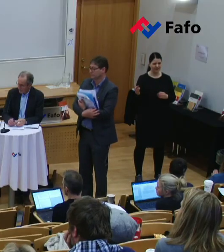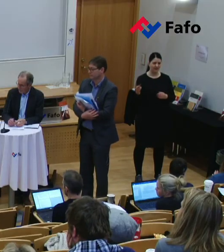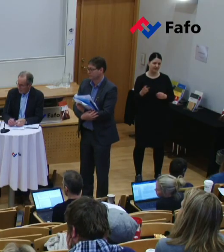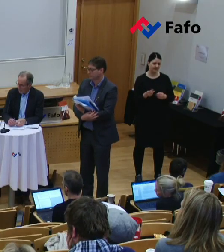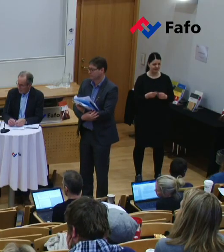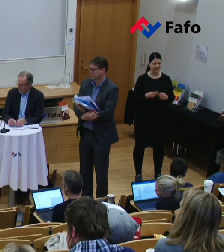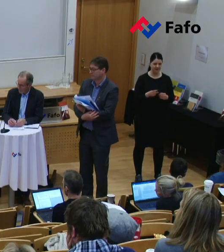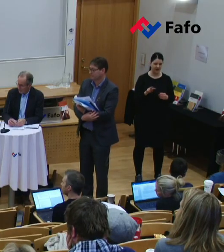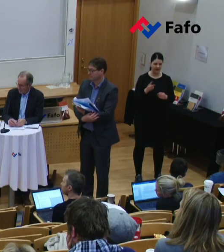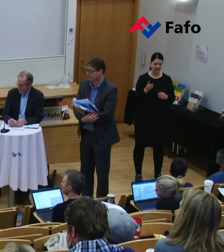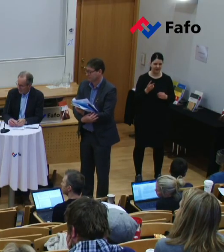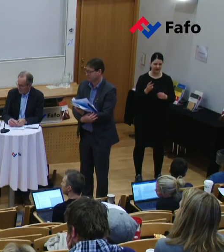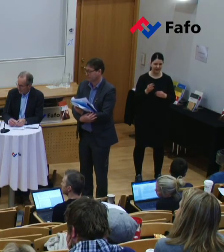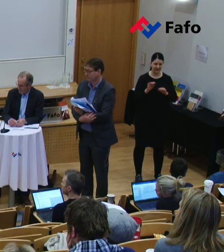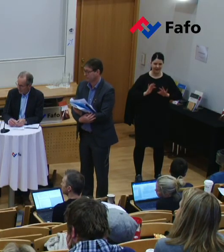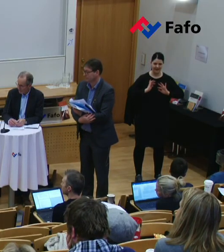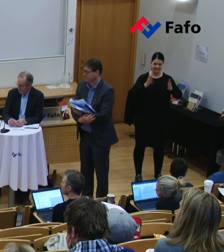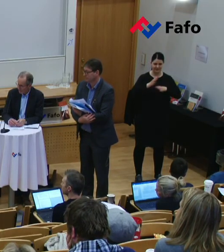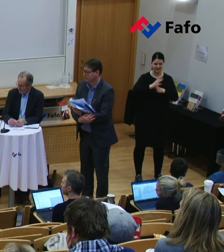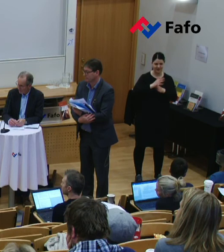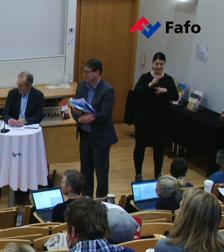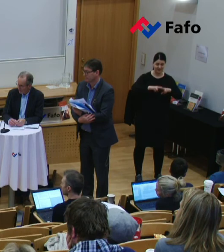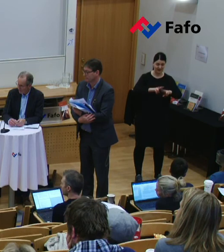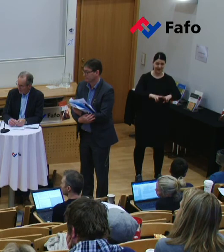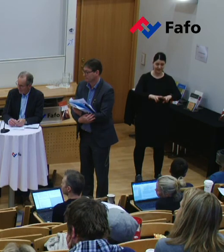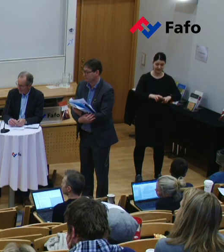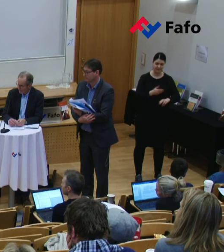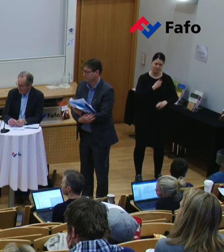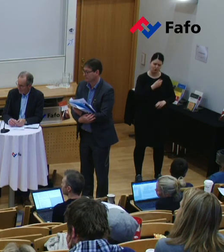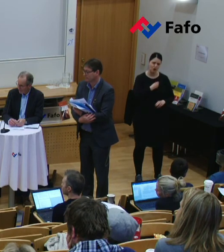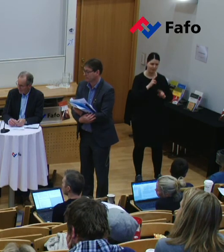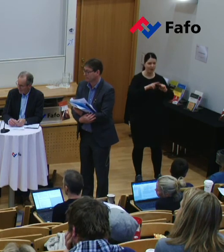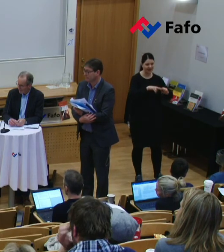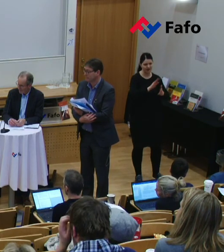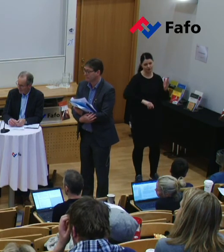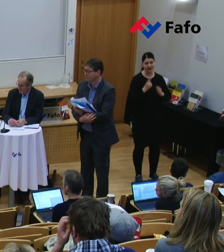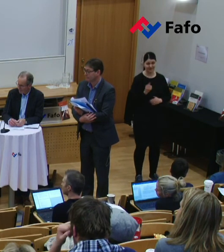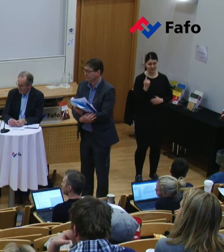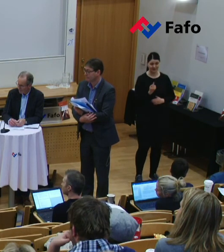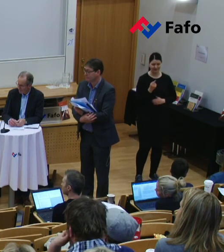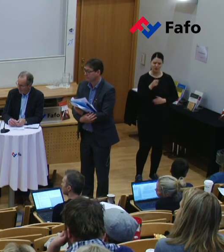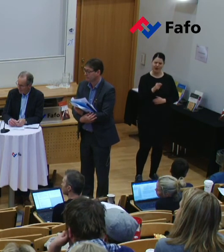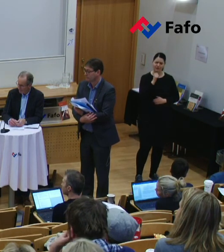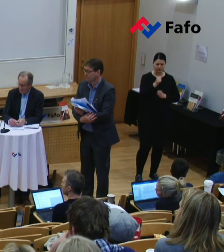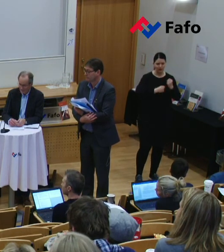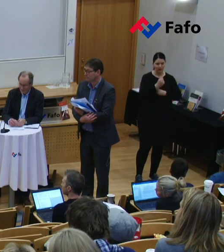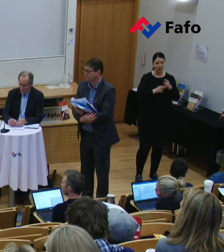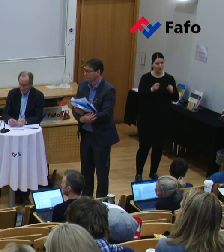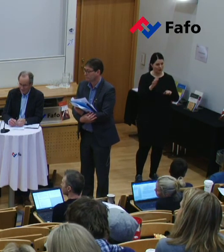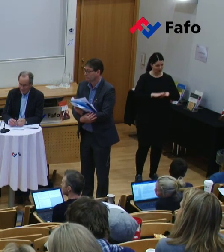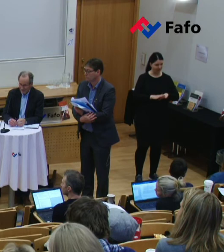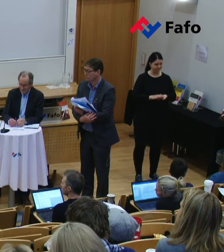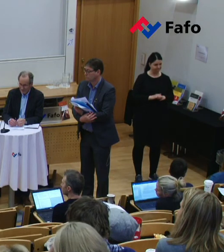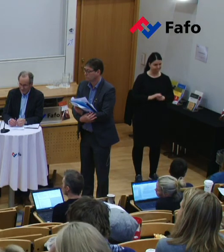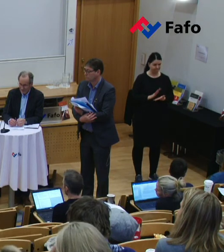livskvalitetsvariabler, og det markering på stor grad av ensomhet. Så det er man selvfølgelig nødt til å gjøre noe med. Men jeg har,